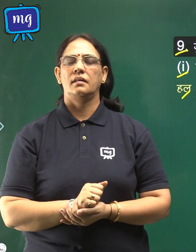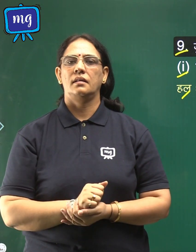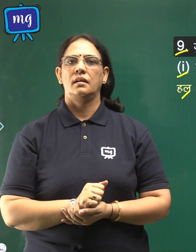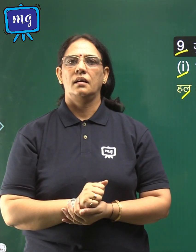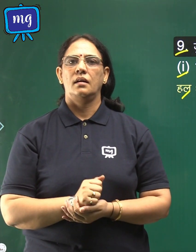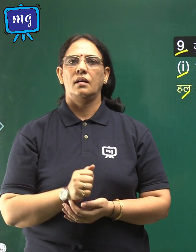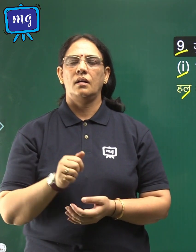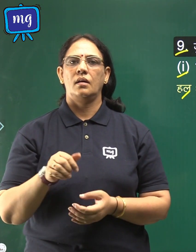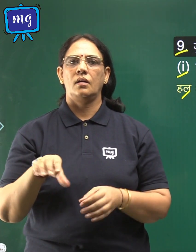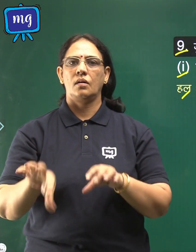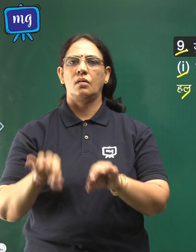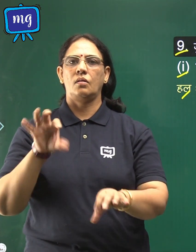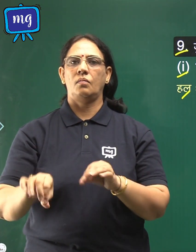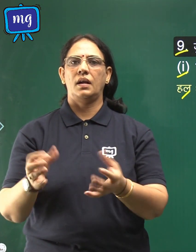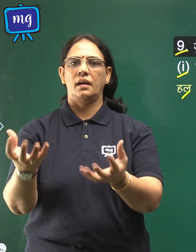कॉमन लेंगे